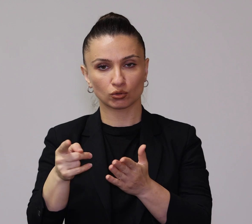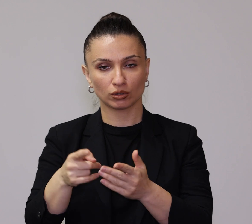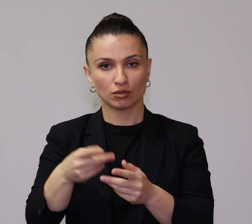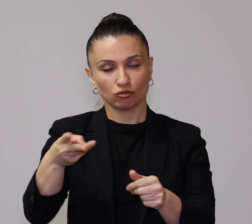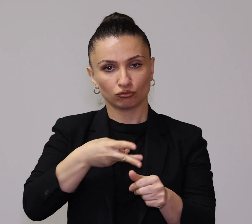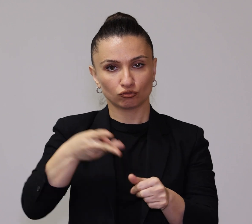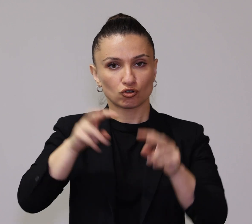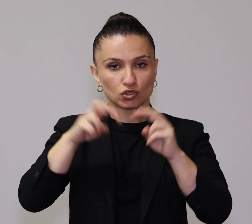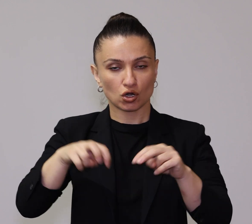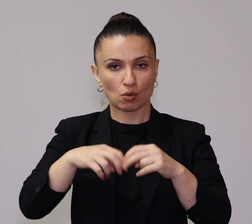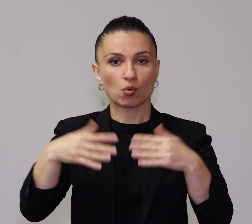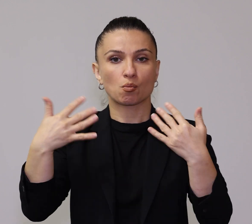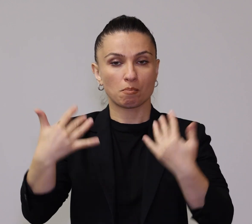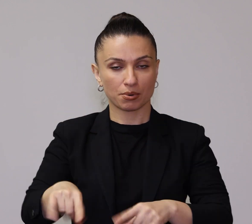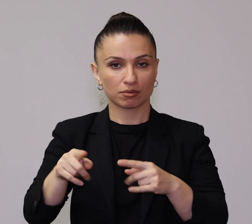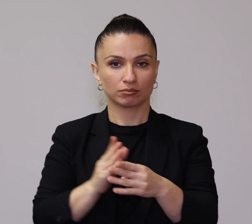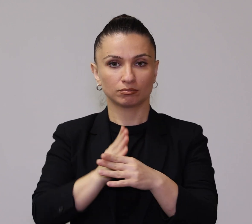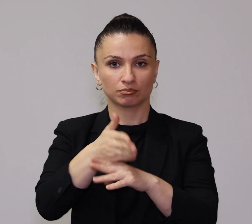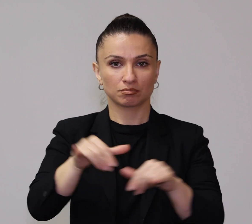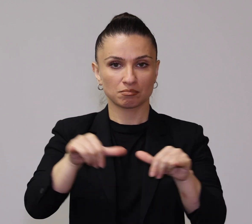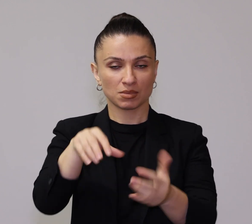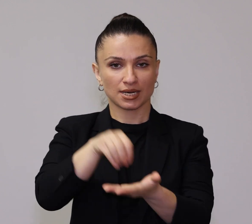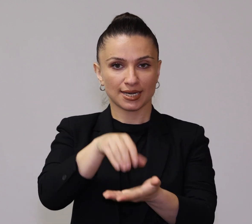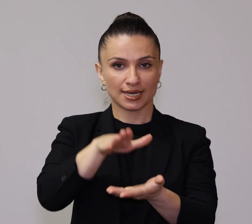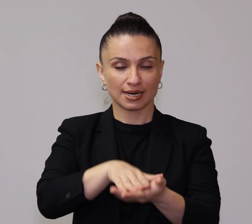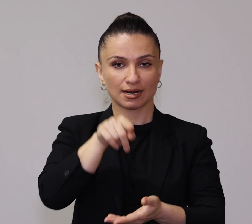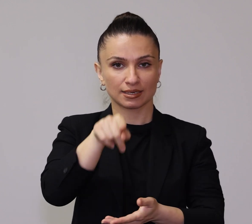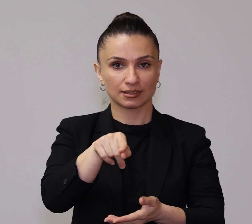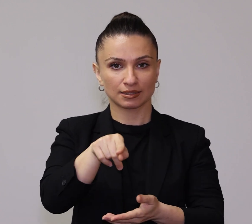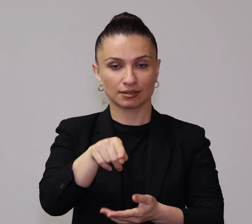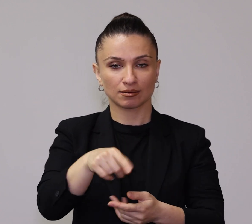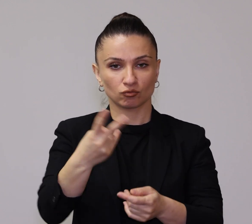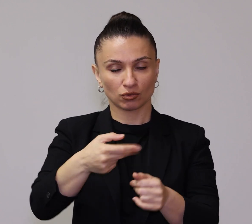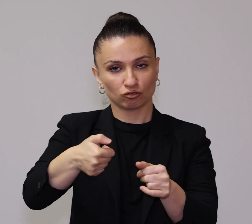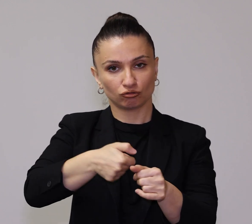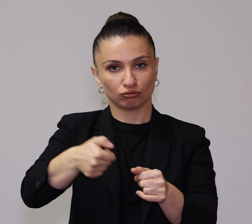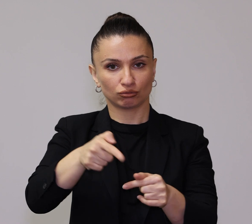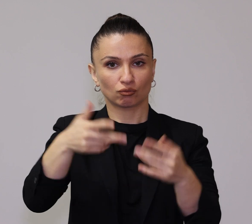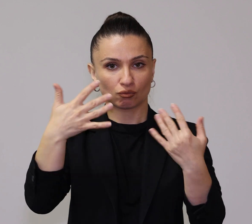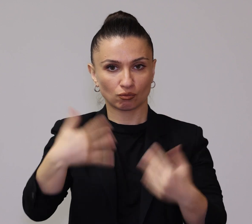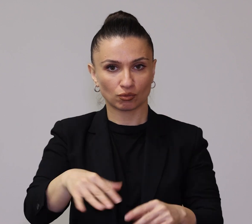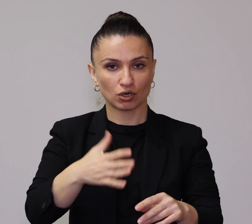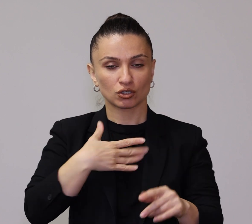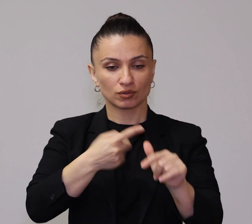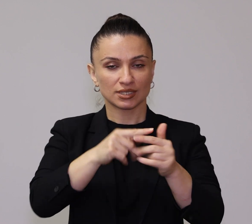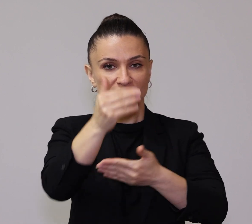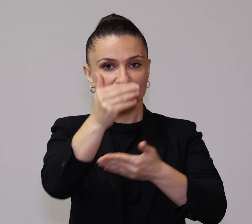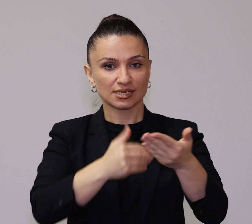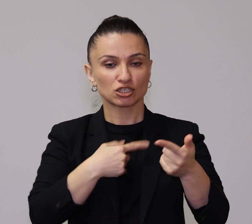მარკირების შემოწმების პროცედურა. სარეგისტრაციო მაგიდასთან გაიკეთეთ მარკირება. ამომრჩეველთა სიაში თქვენი გვარის